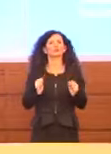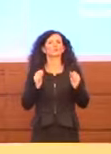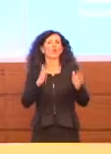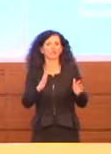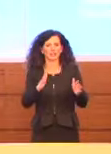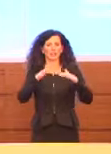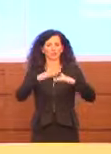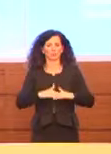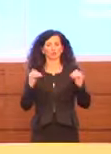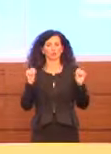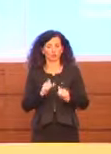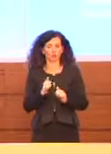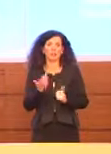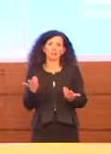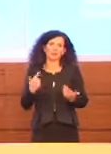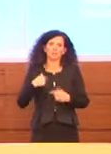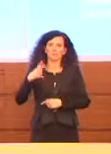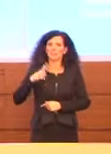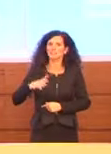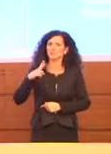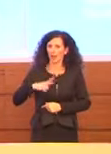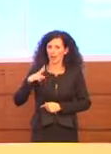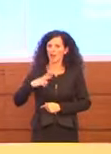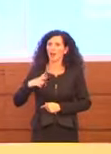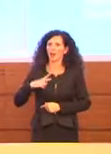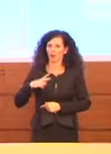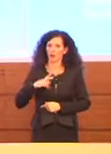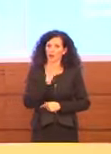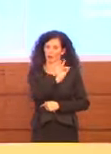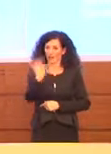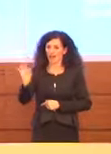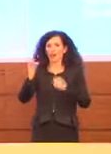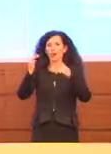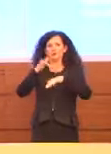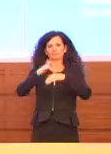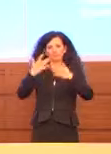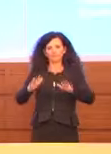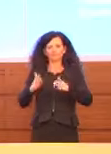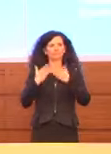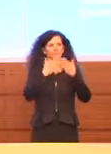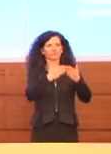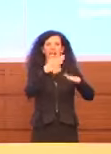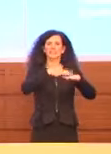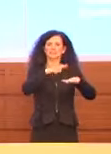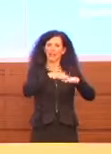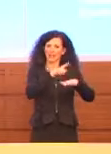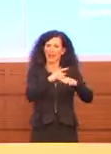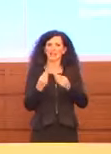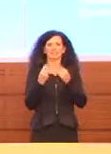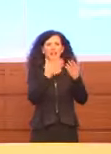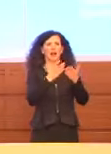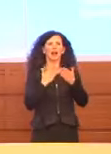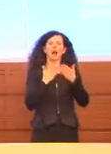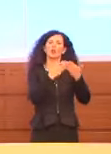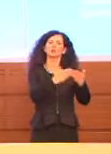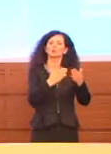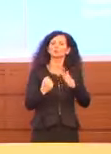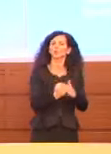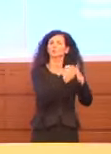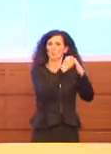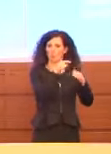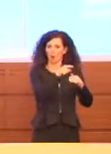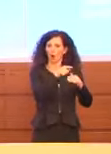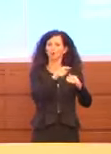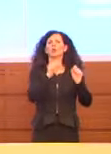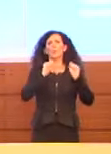e quindi auspico che costoro che hanno prestato la loro attività nell'ambito di questa esperienza